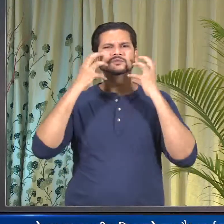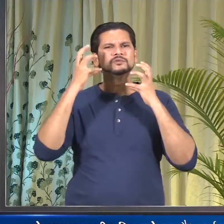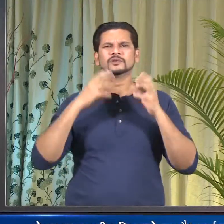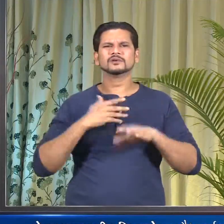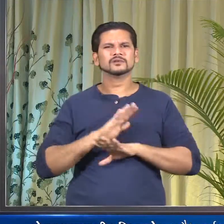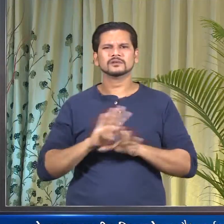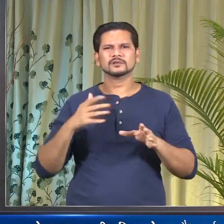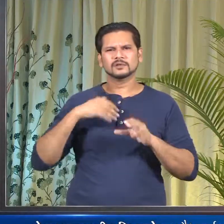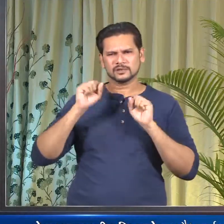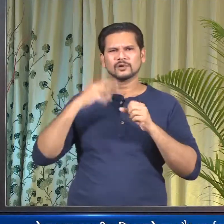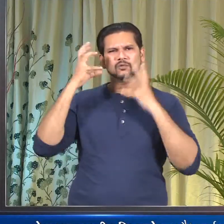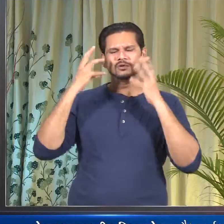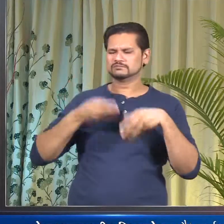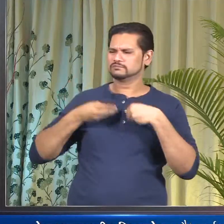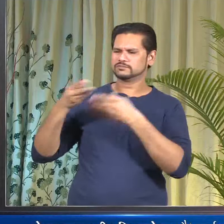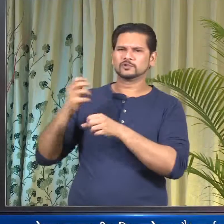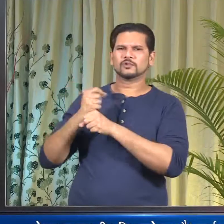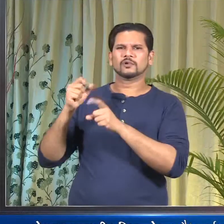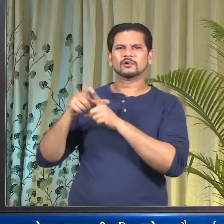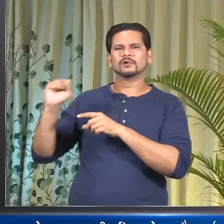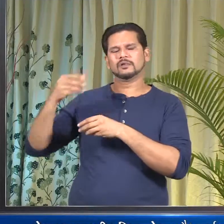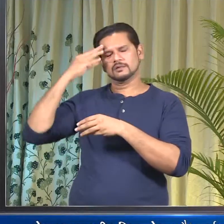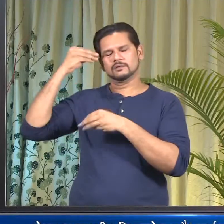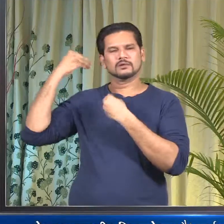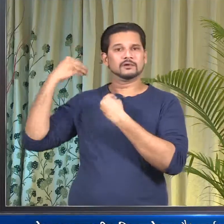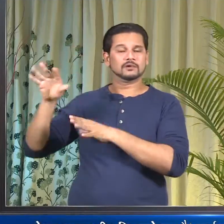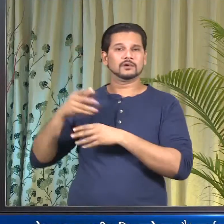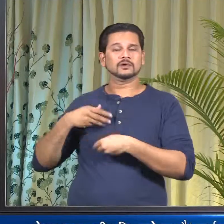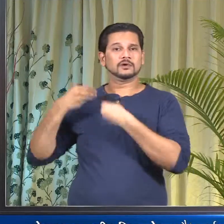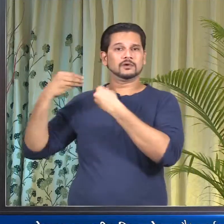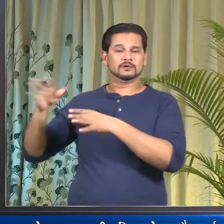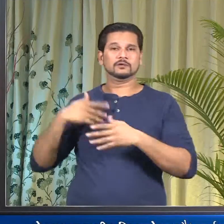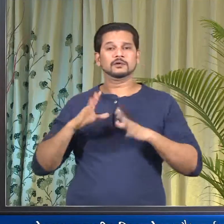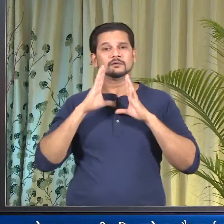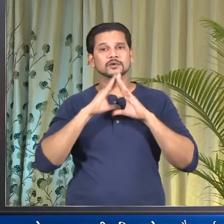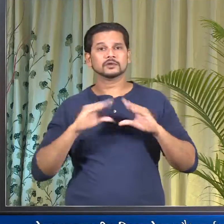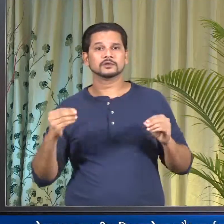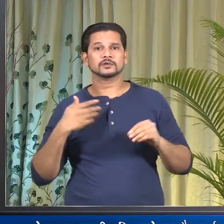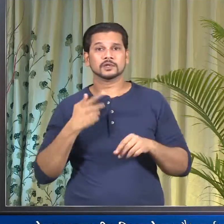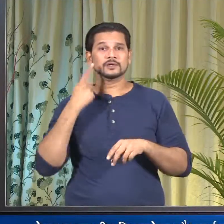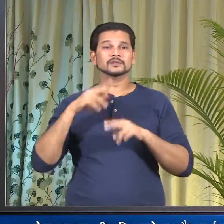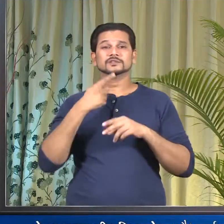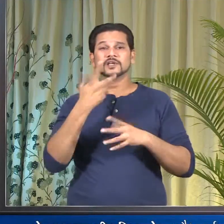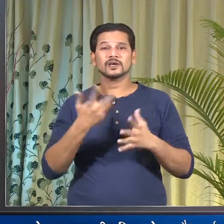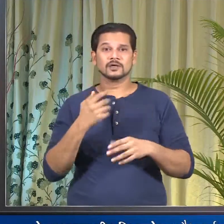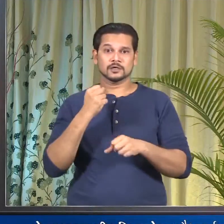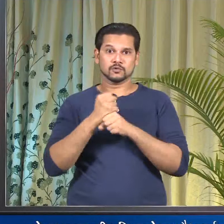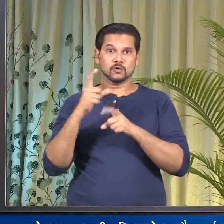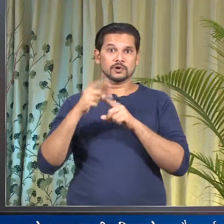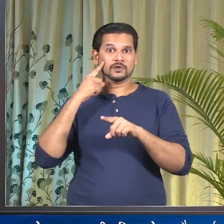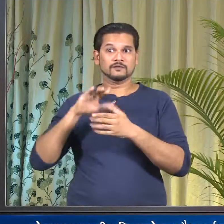भगवान को सौंप सकते हैं, और इसे लिए कहते हैं, जिसका साथी है भगवान, उसका क्या करेगा आंधी और